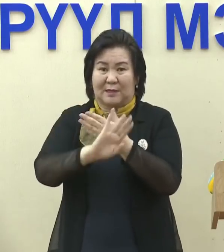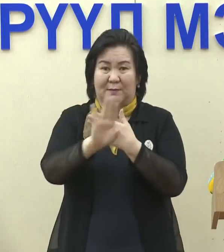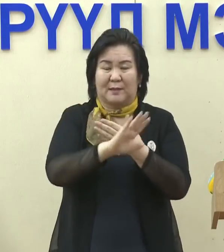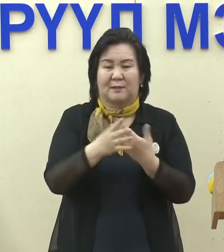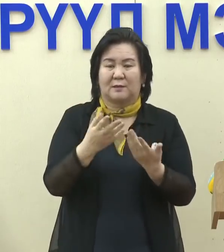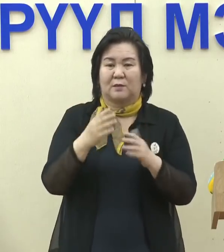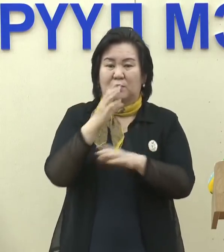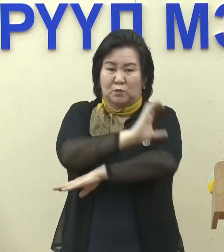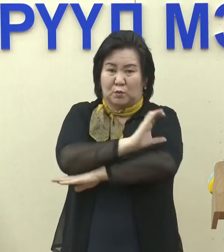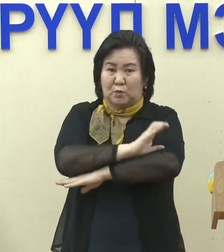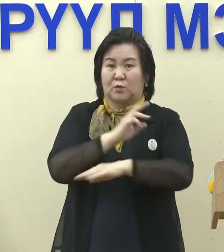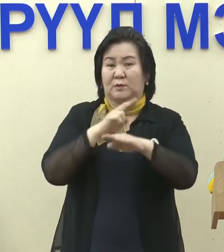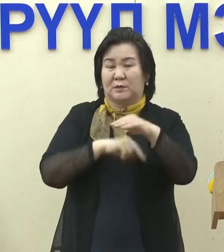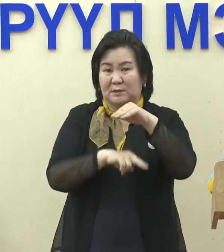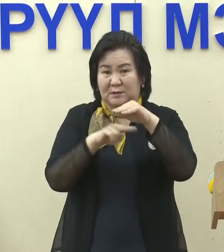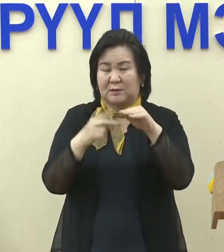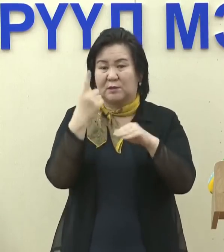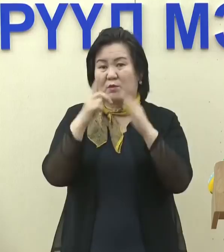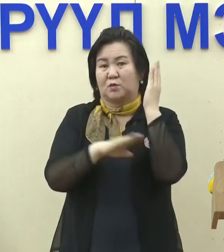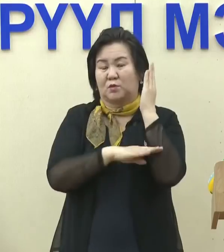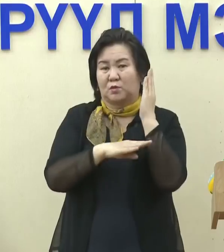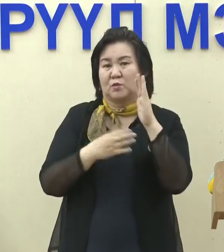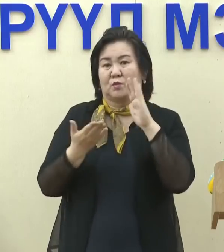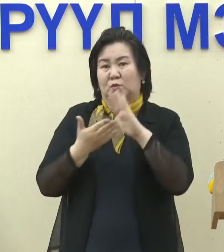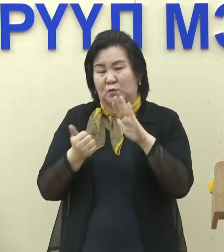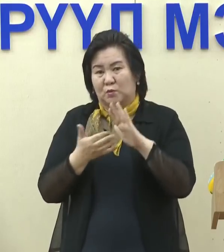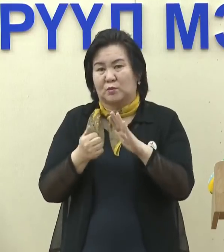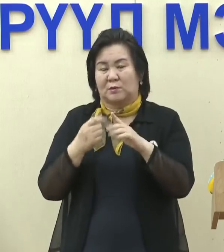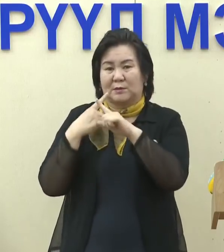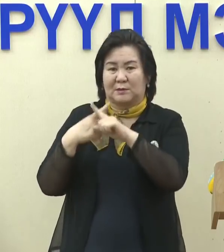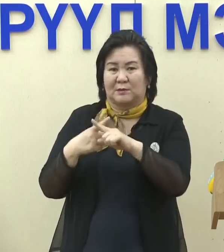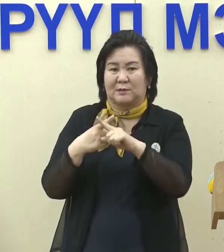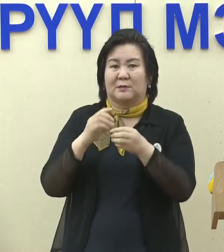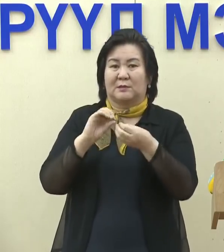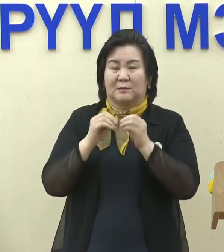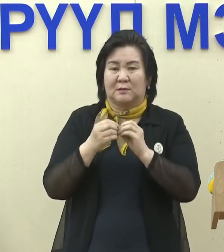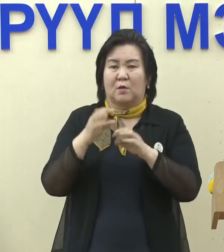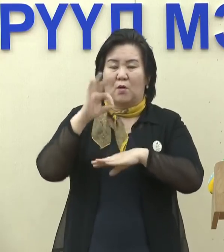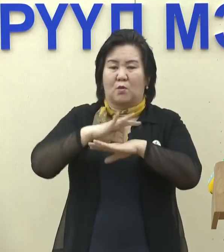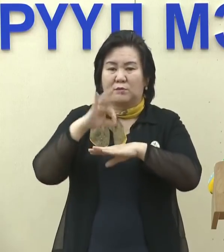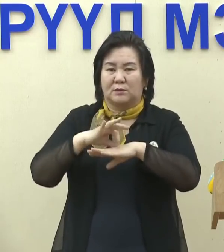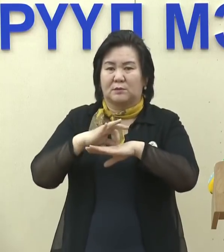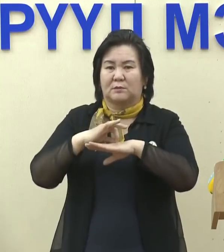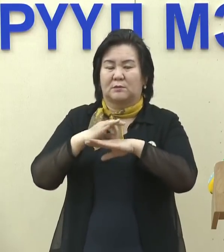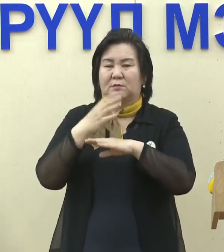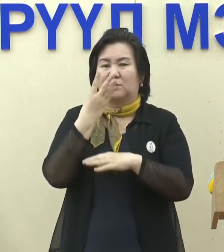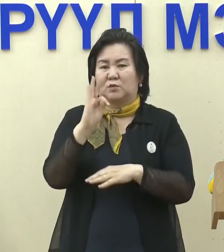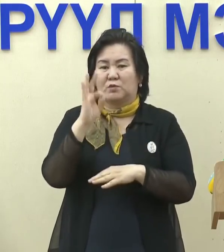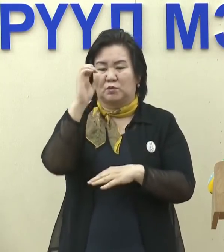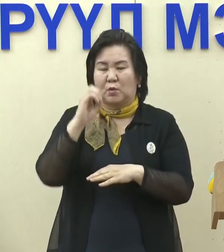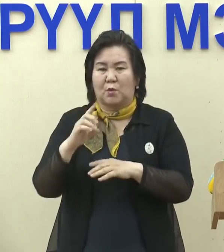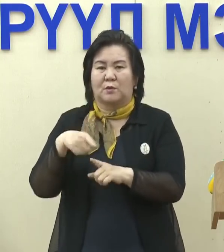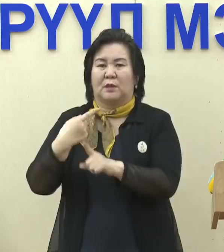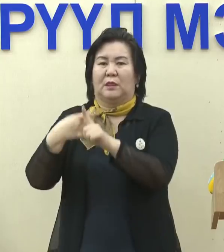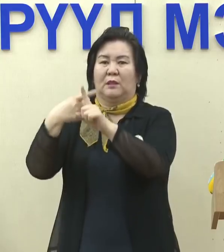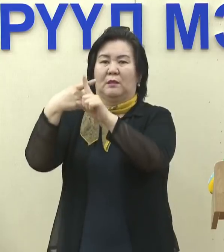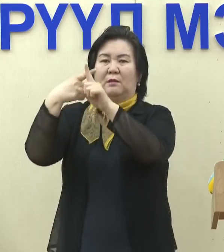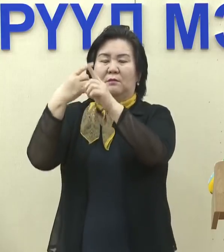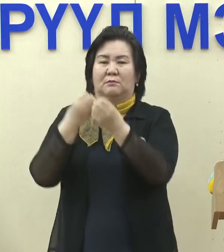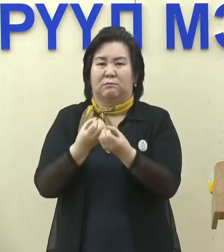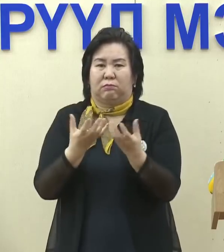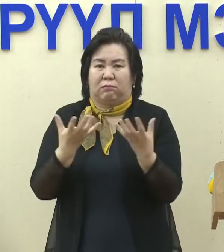үйл ажиллагааг одоо нэг өдрөөр л дутуу одоо хязгаарлалт хийхэд өвчил бол 40% нэмэгдэнэ. Ийм учраас